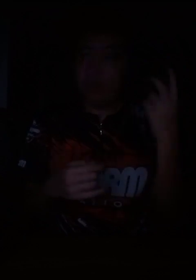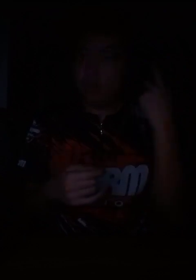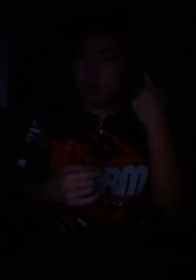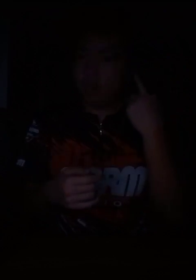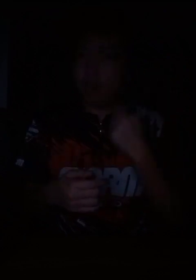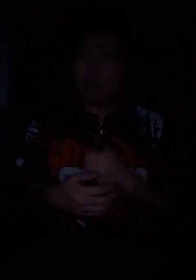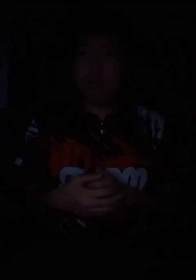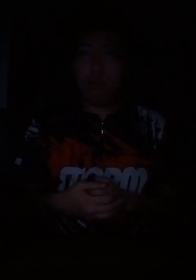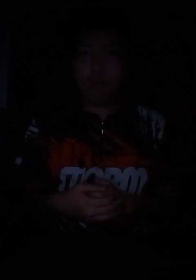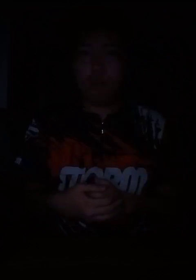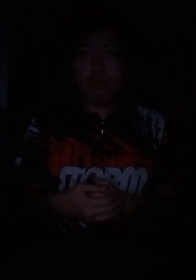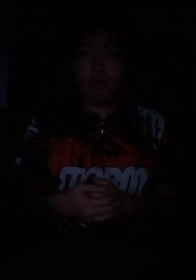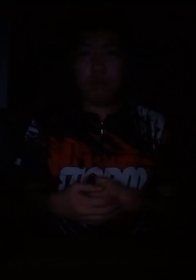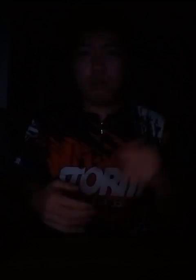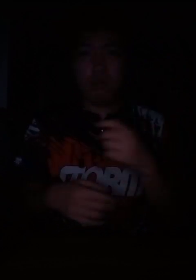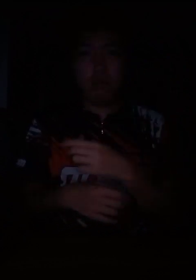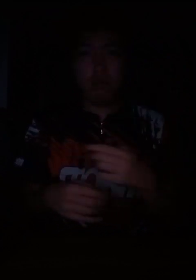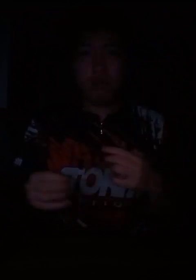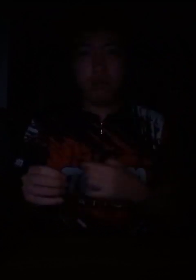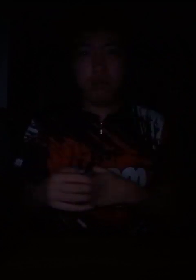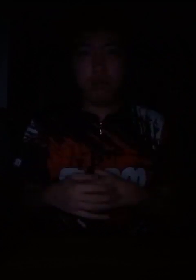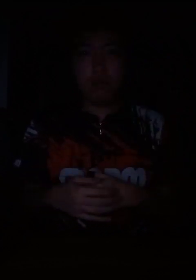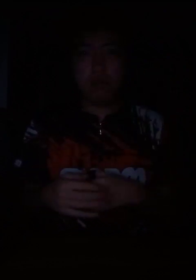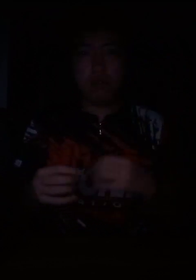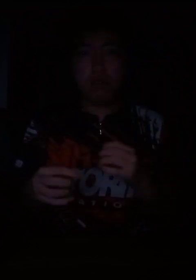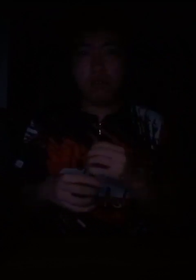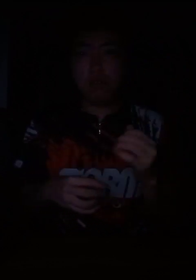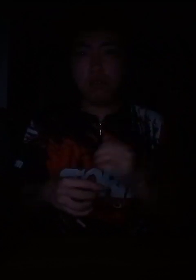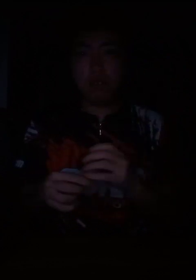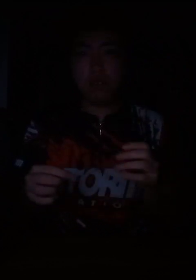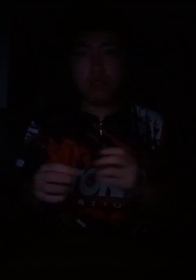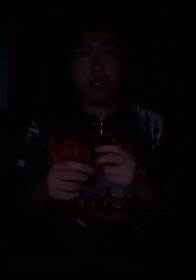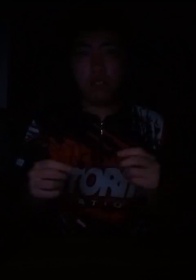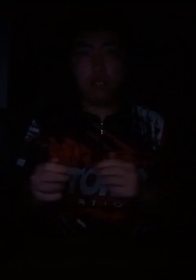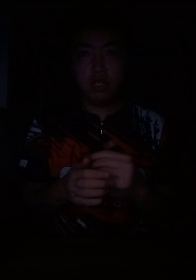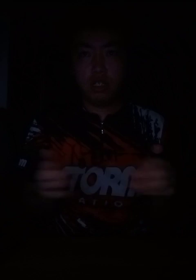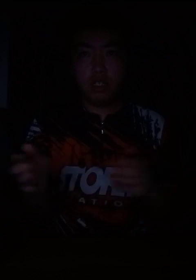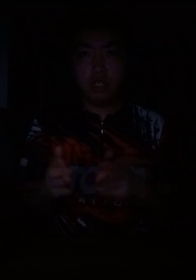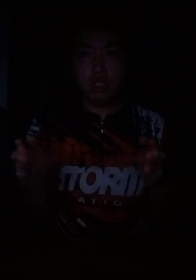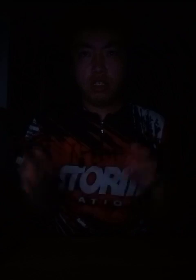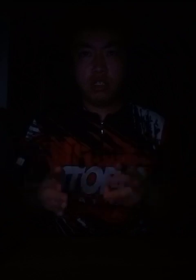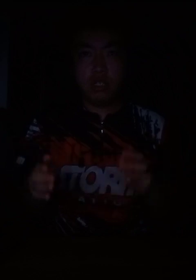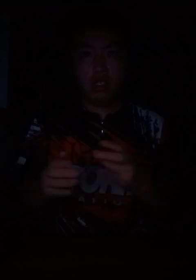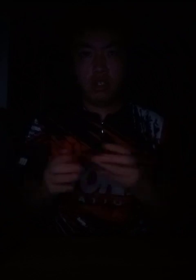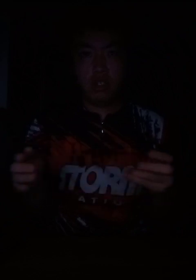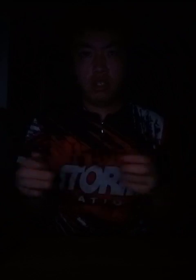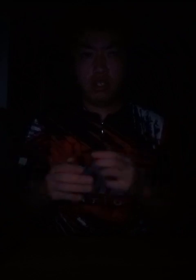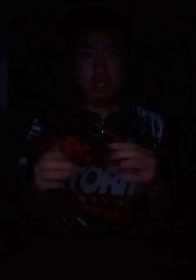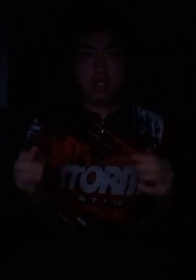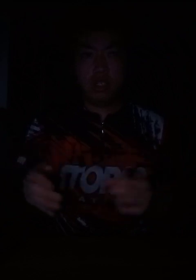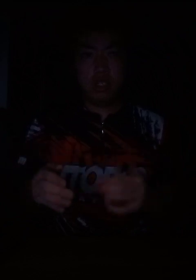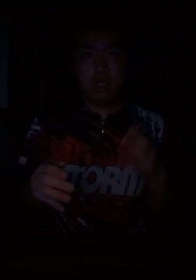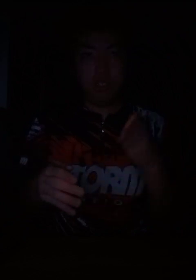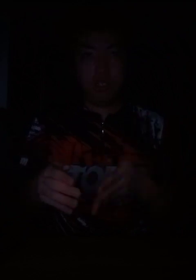신고했습니다. 결국 검은색 차는 1.5km 정도를 더 질주한 뒤 고속도로 고가 밑에서야